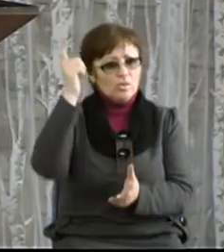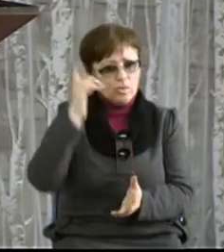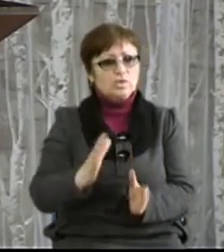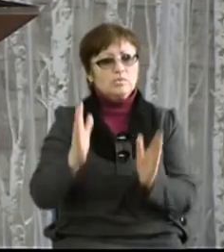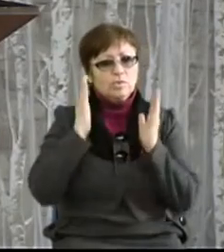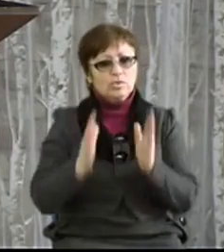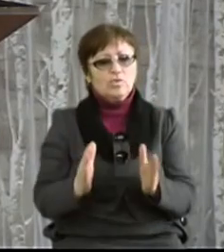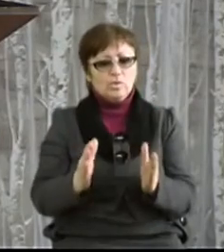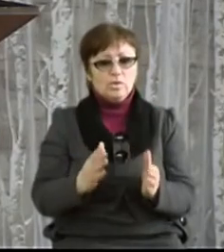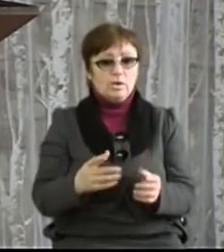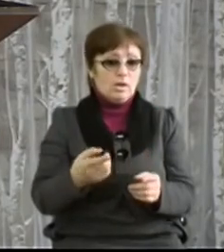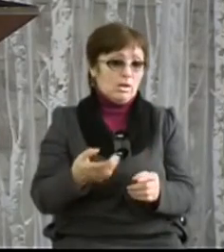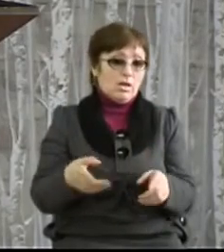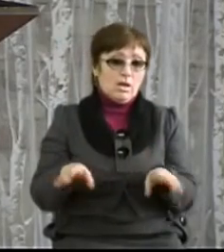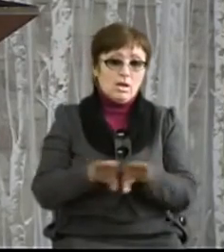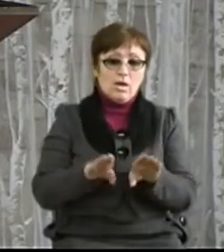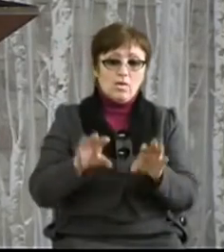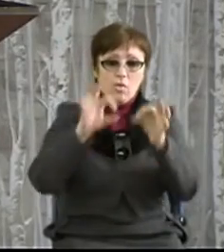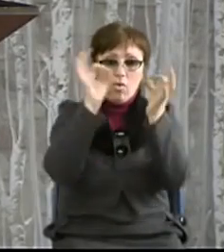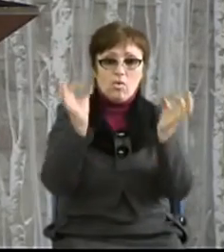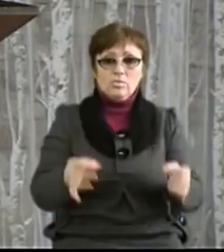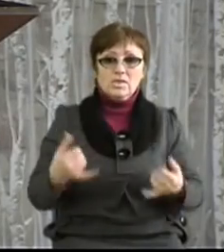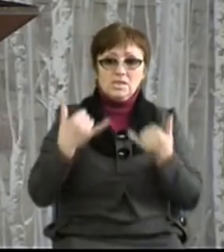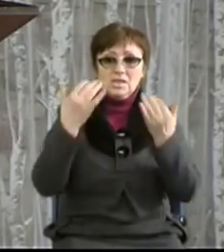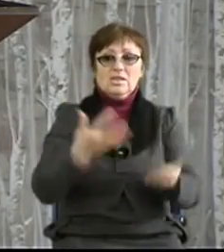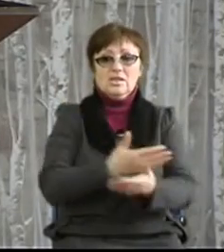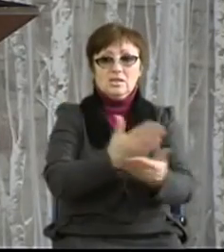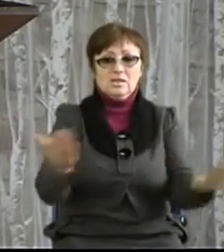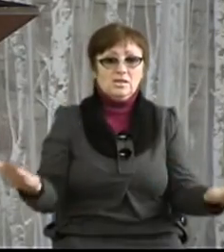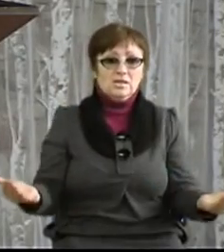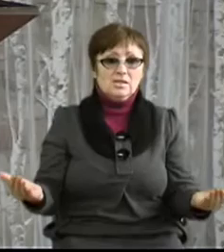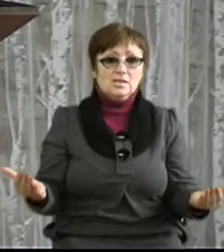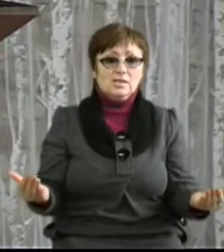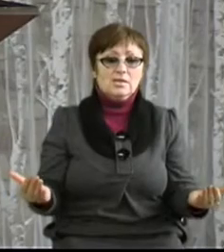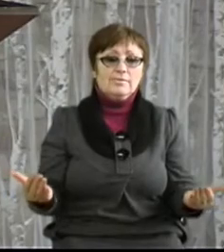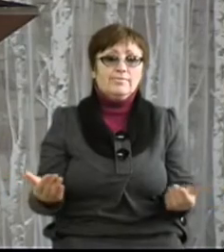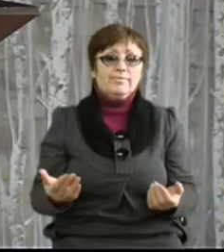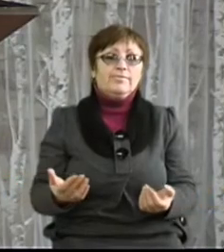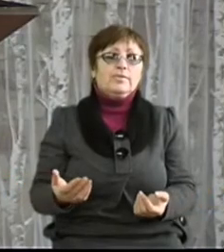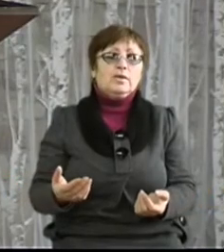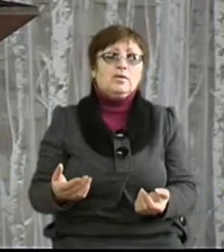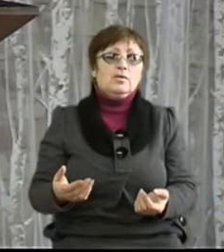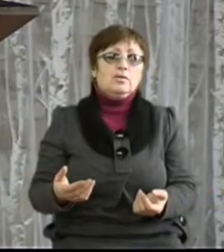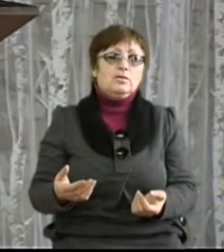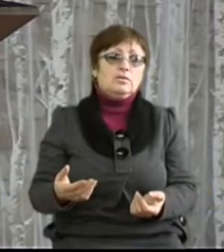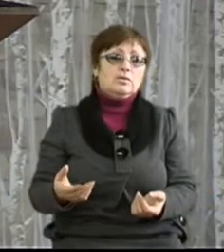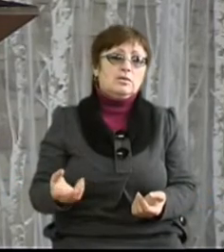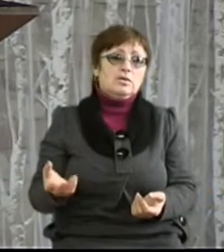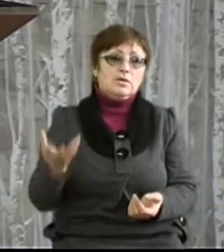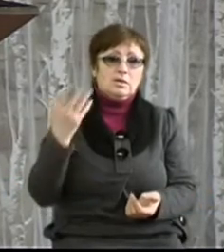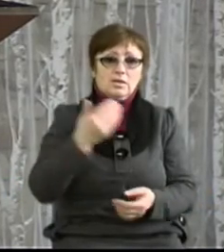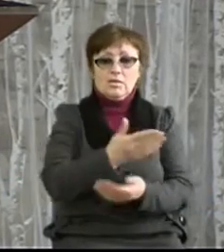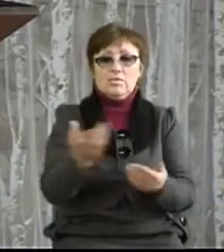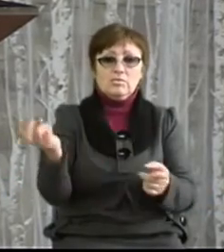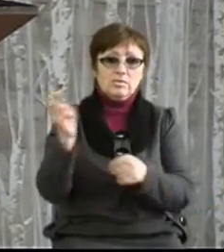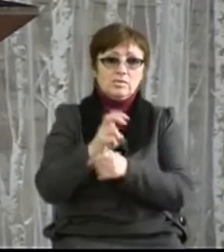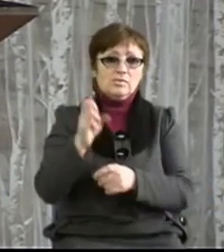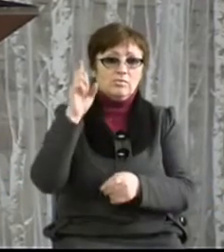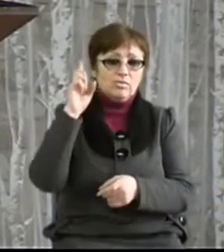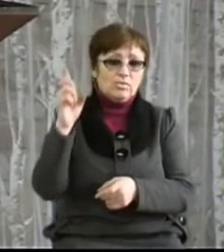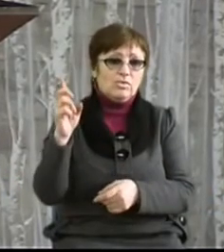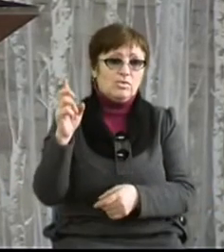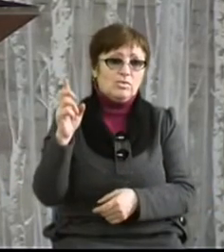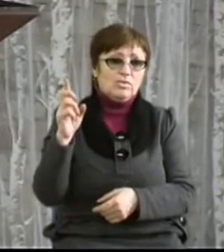знаете, это и есть все прообразы для нас с вами, живущих сегодня здесь, в это время, что даже будучи придя к Богу, мы